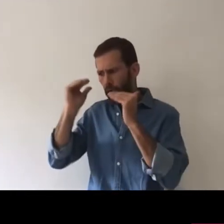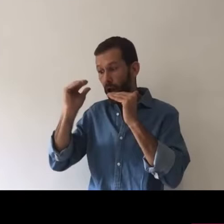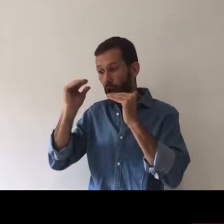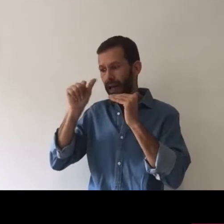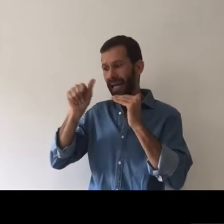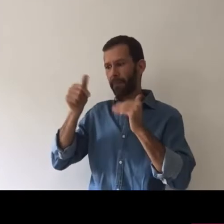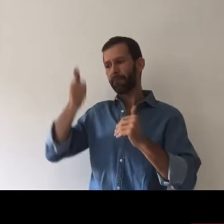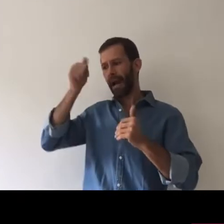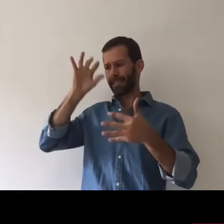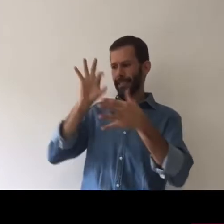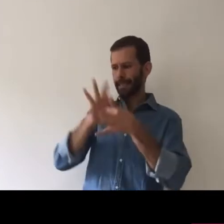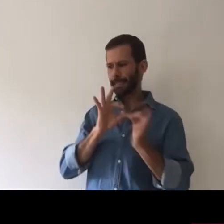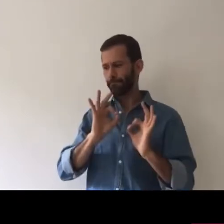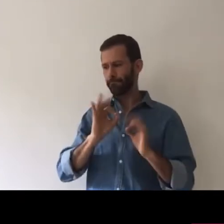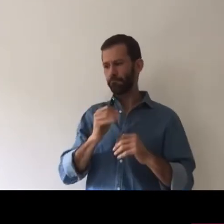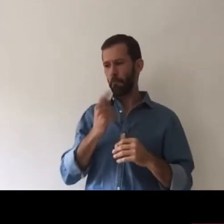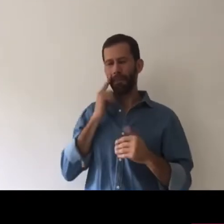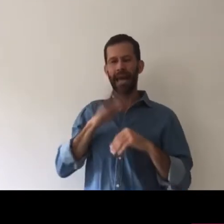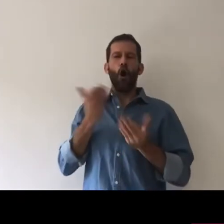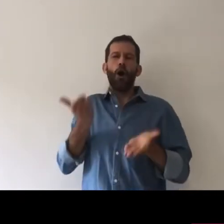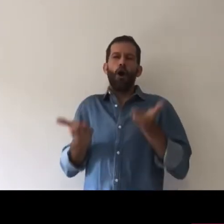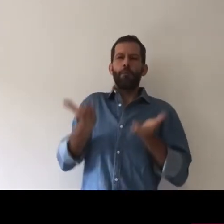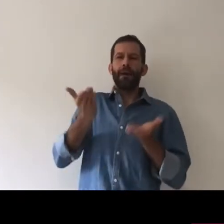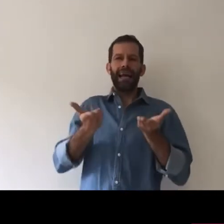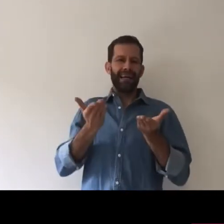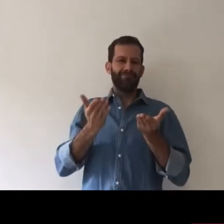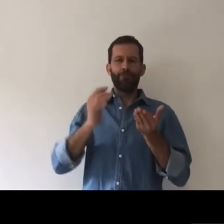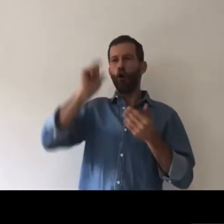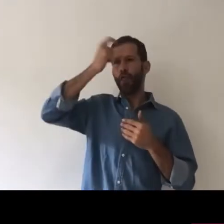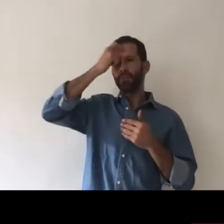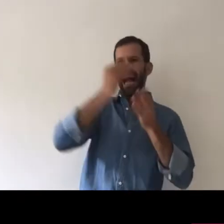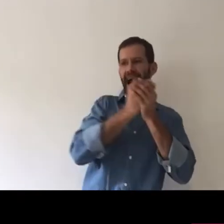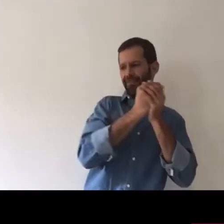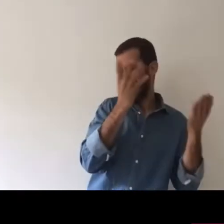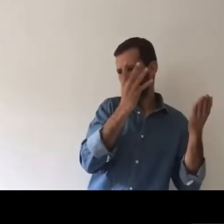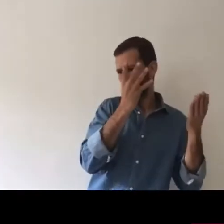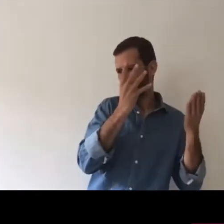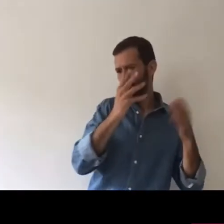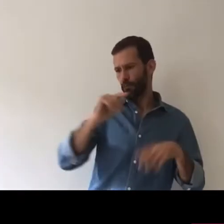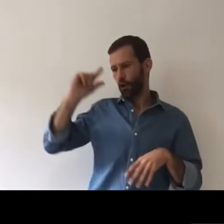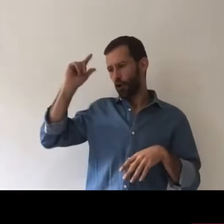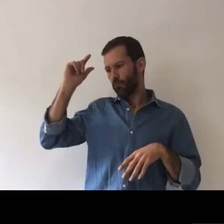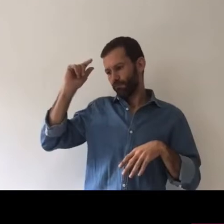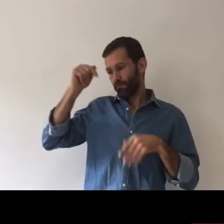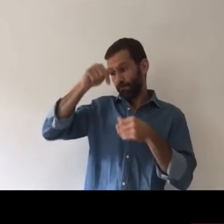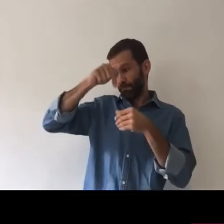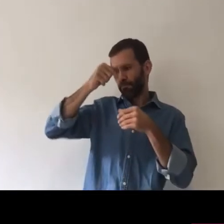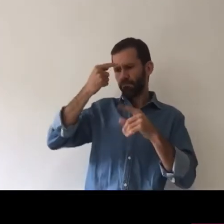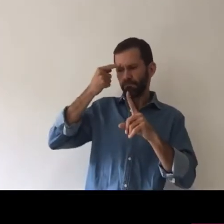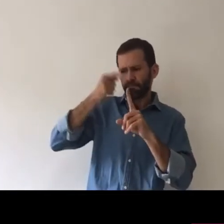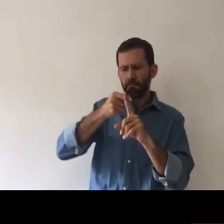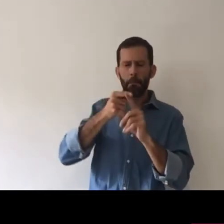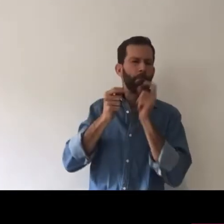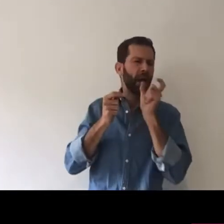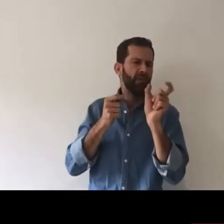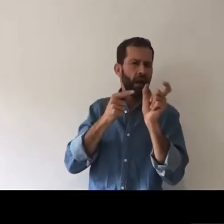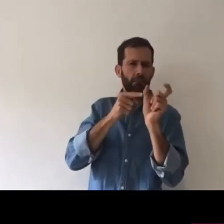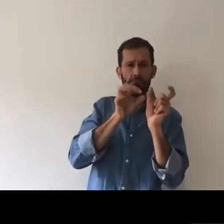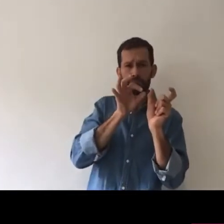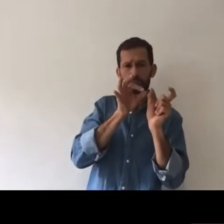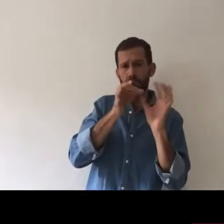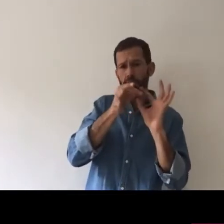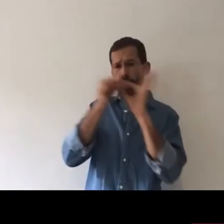era el enriquecimiento de iconicidad. Ahí lo que se medía era una comparativa entre el concepto abstracto